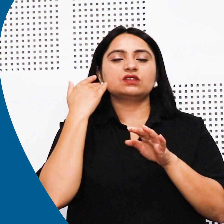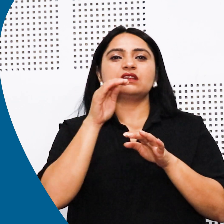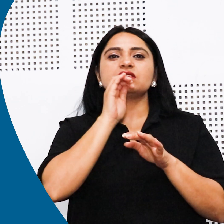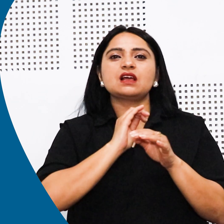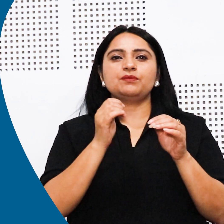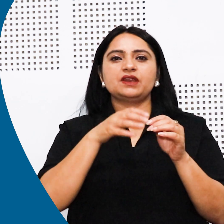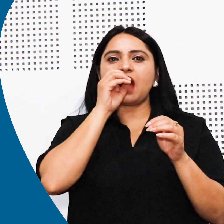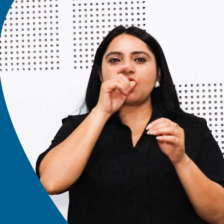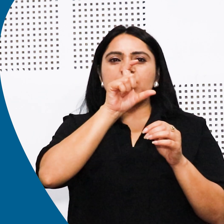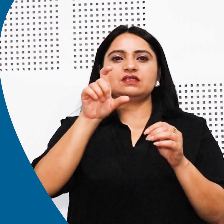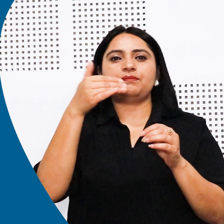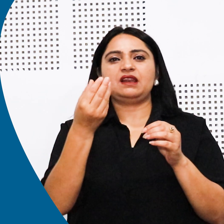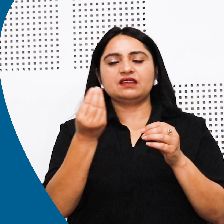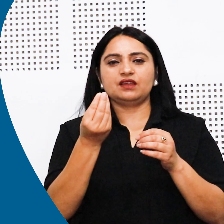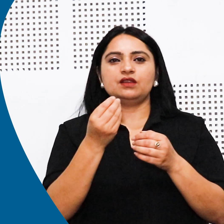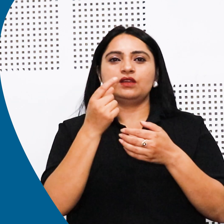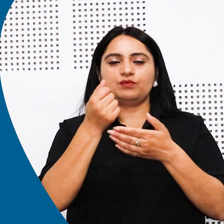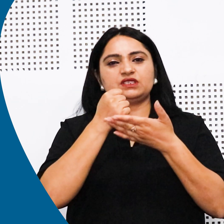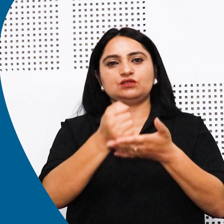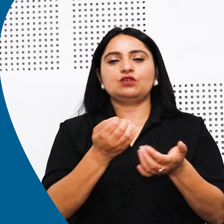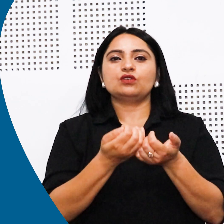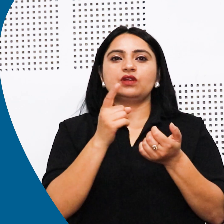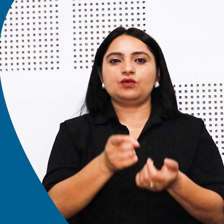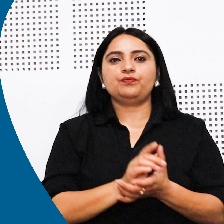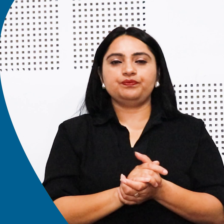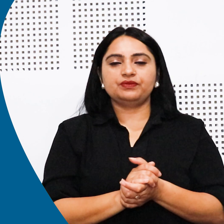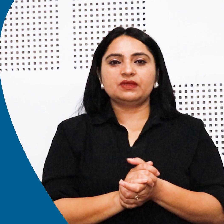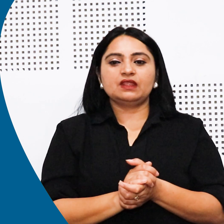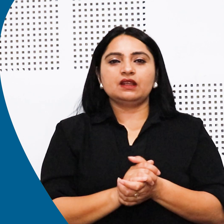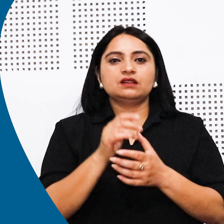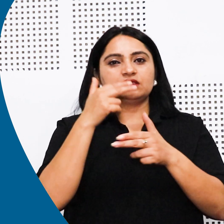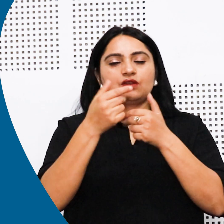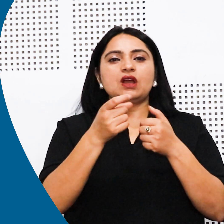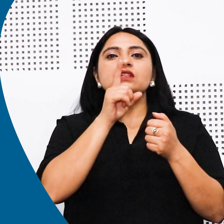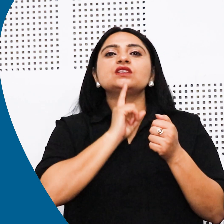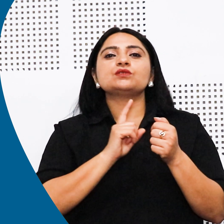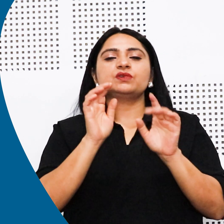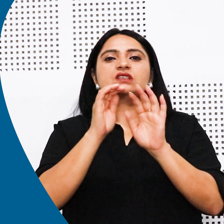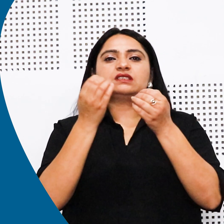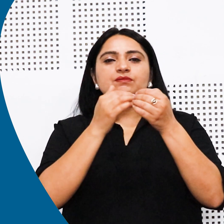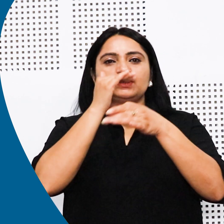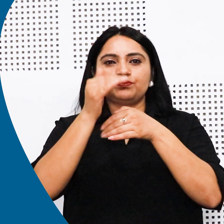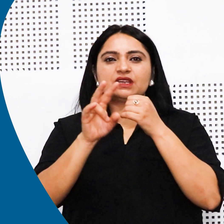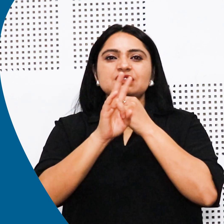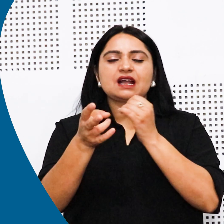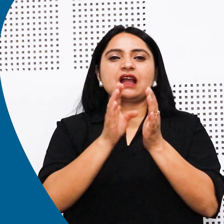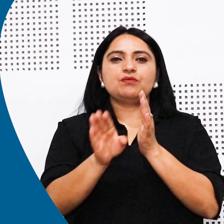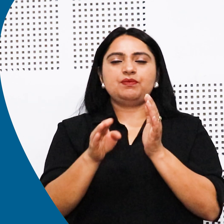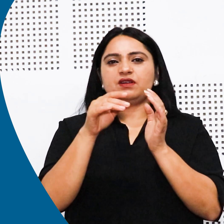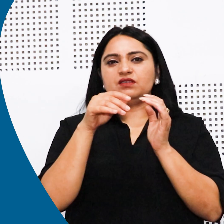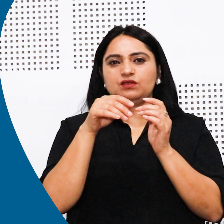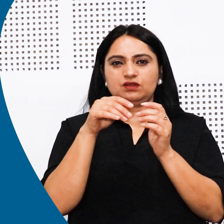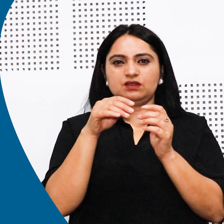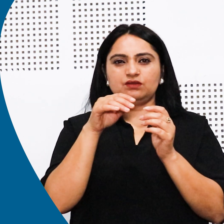आवाज नेपालले केही रकम सहयोग गर्यौं। भीमेश्वर नगरपालिकाले चालु आर्थिक वर्षमा सामाजिक विकास शाखातर्फ